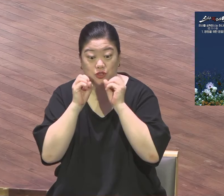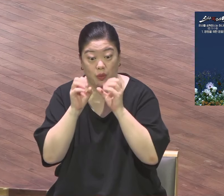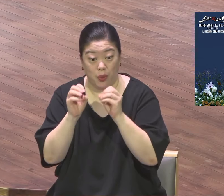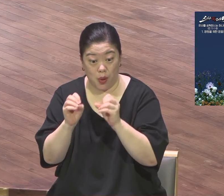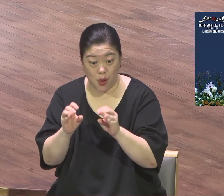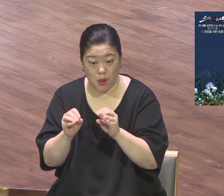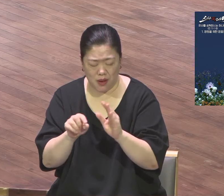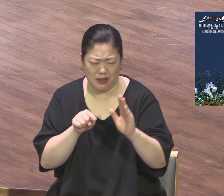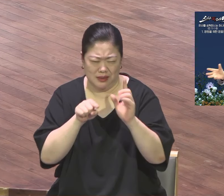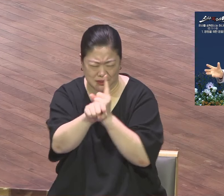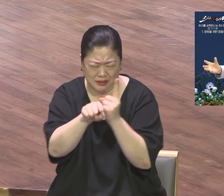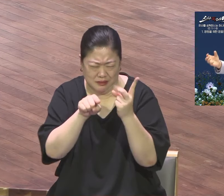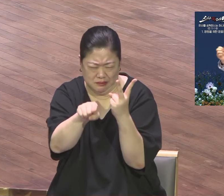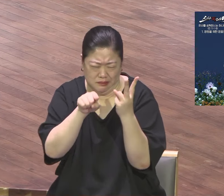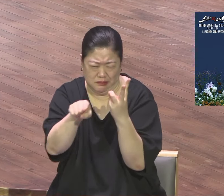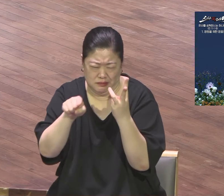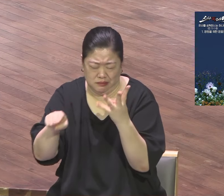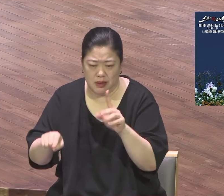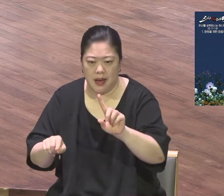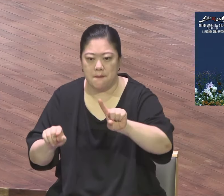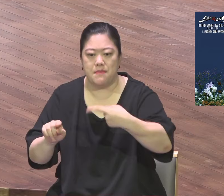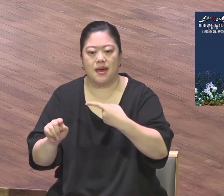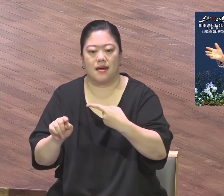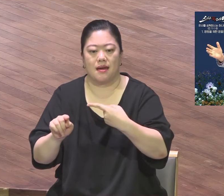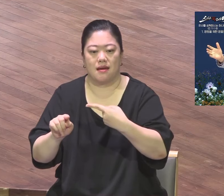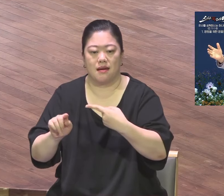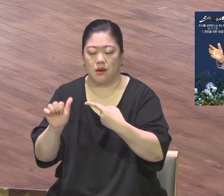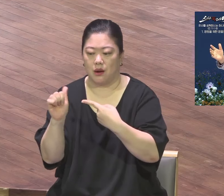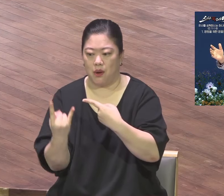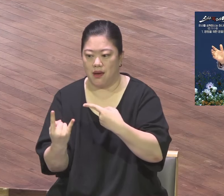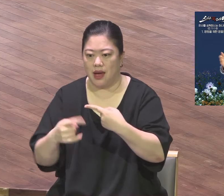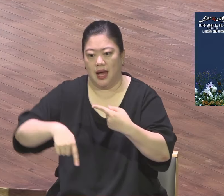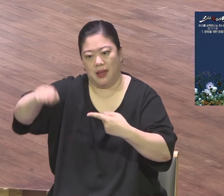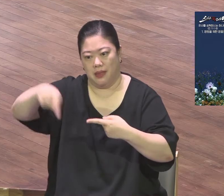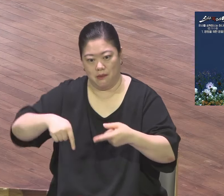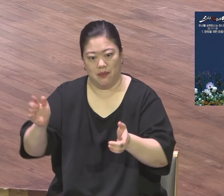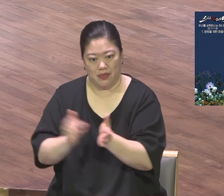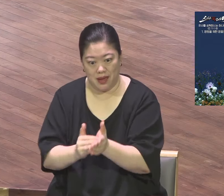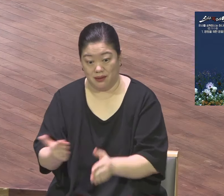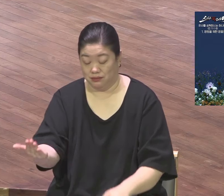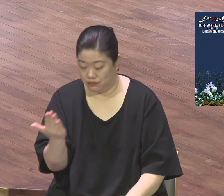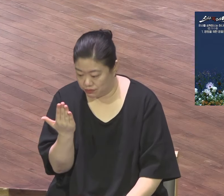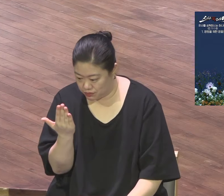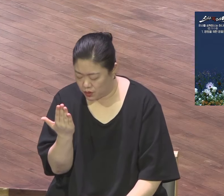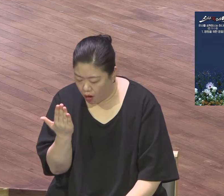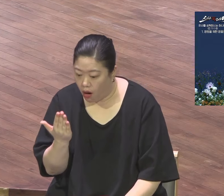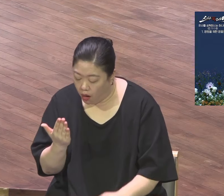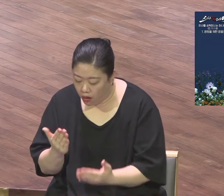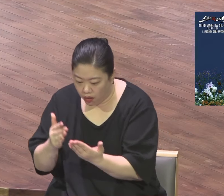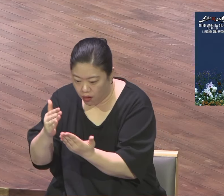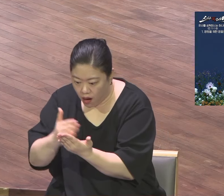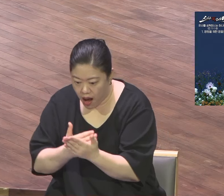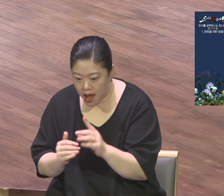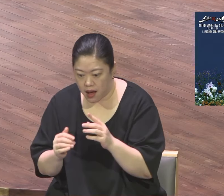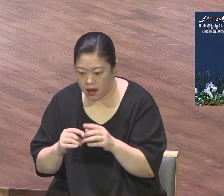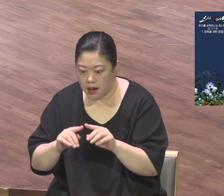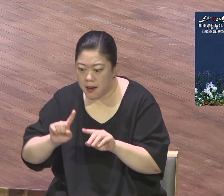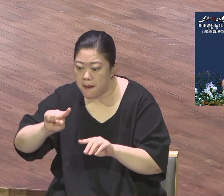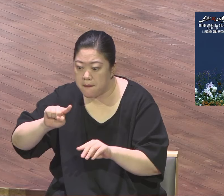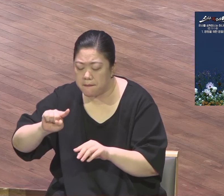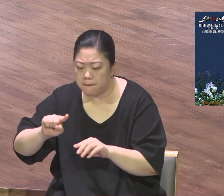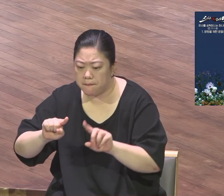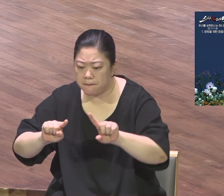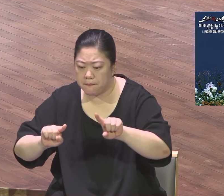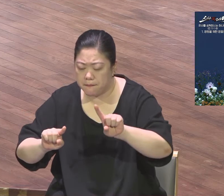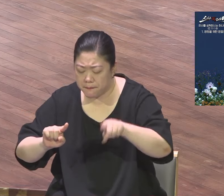돌아오고 그렇게 힘든 시어머니 영접식이고 이 권력팀들이 말이에요. 도저히 할 수 없는데 권력팀들이 가야 우리